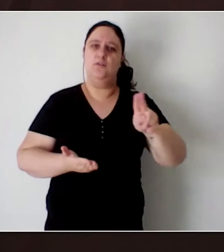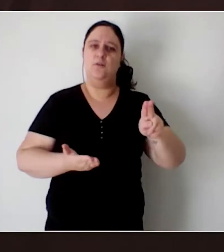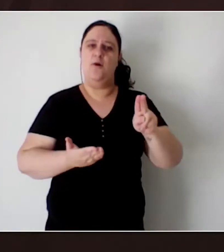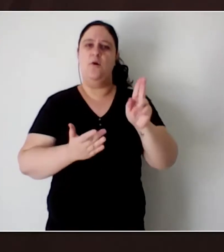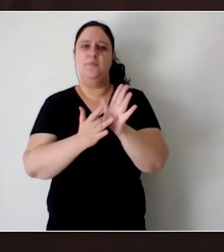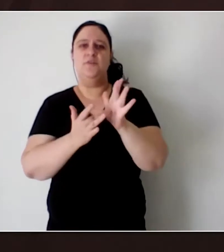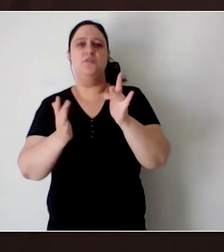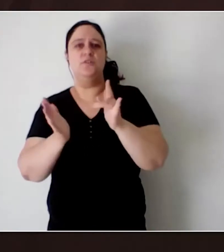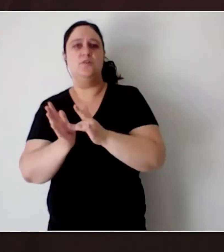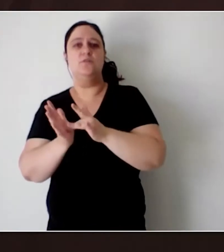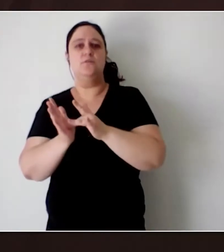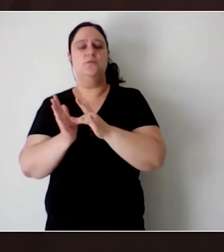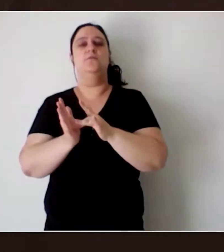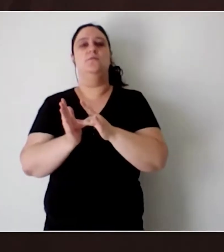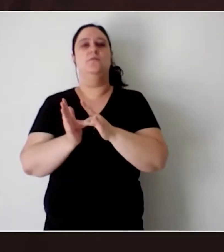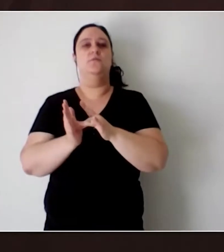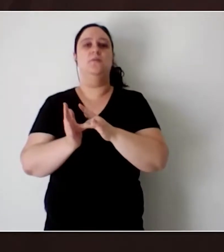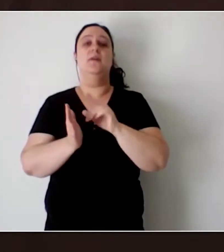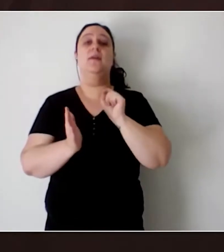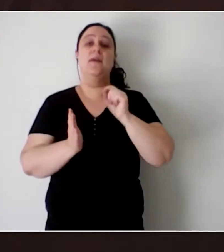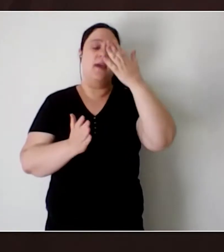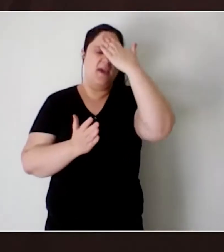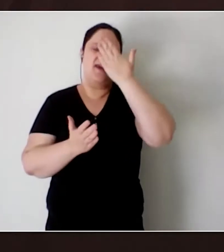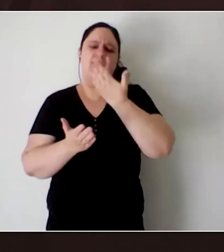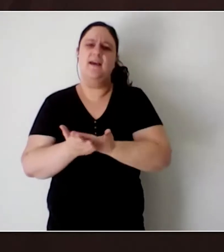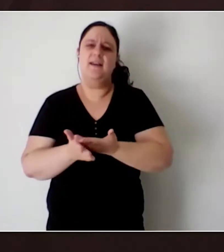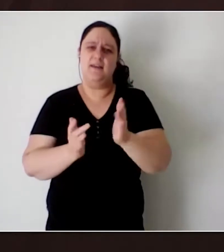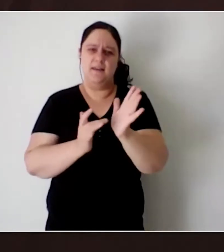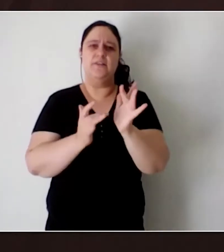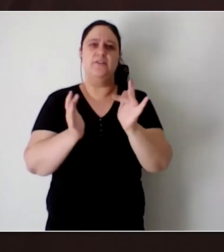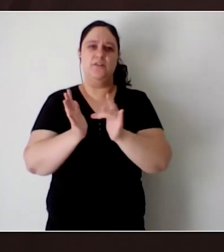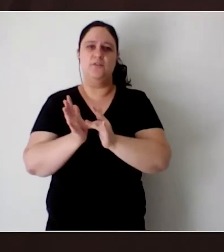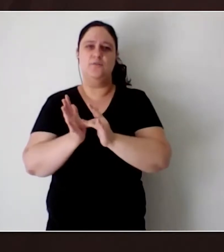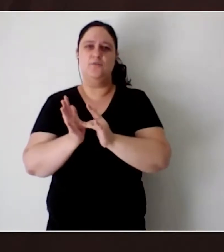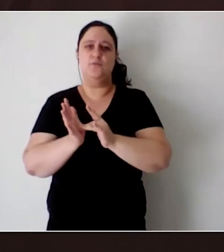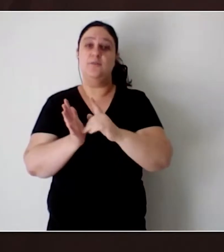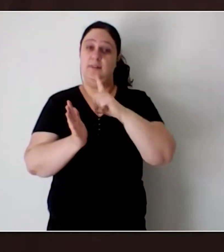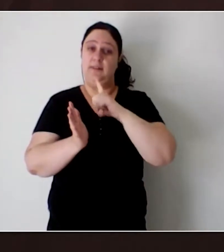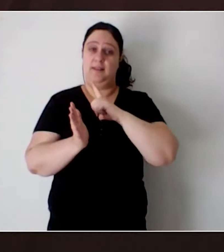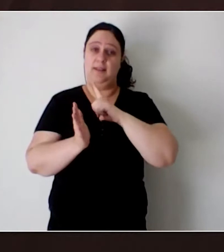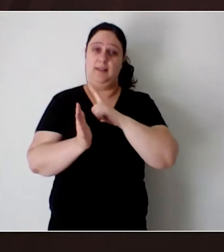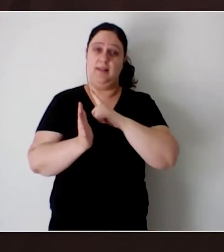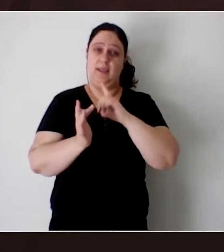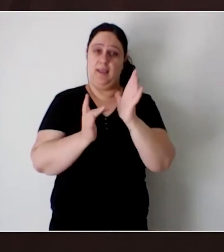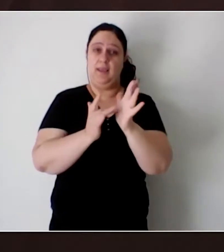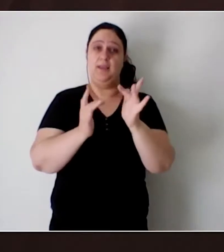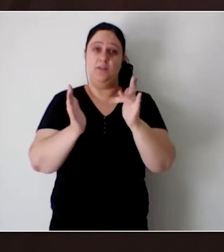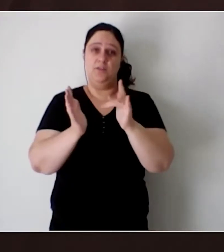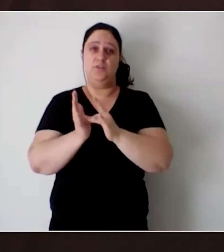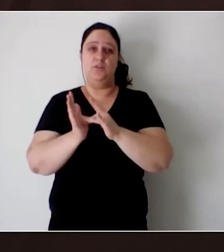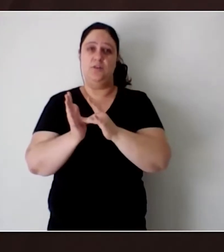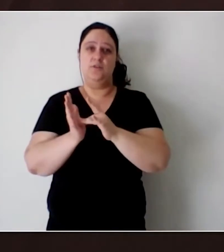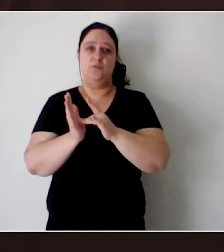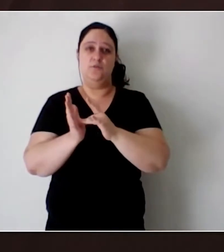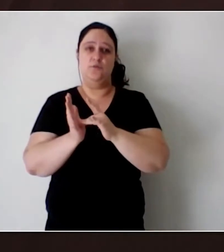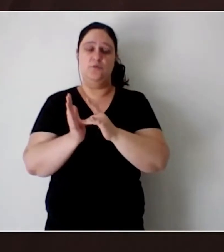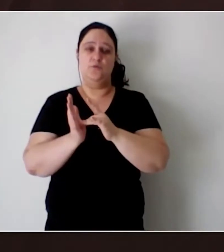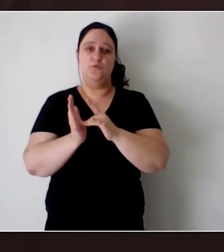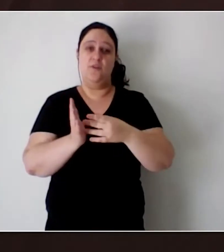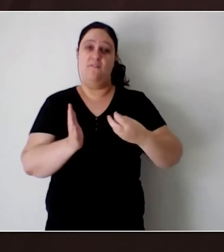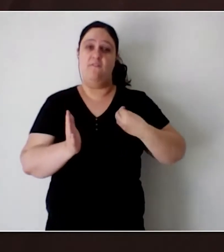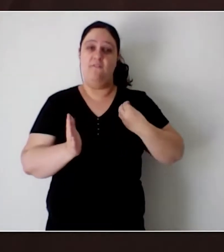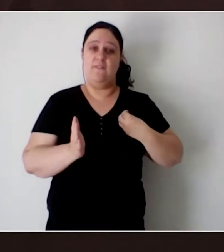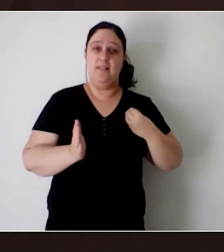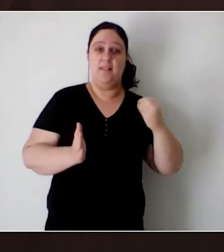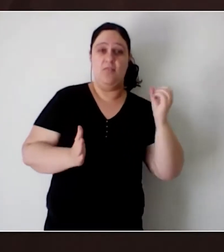em Jesus, recebe a Jesus, e uma vida nova entra nele, a vida divina, a vida